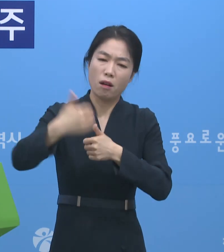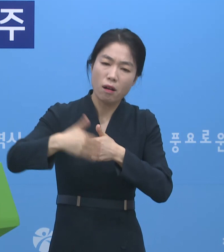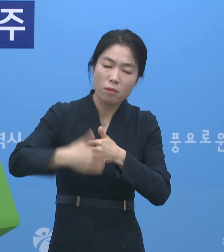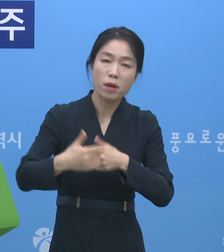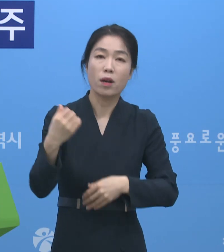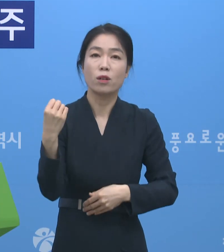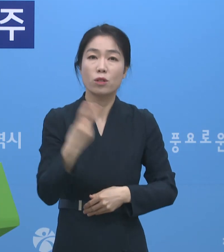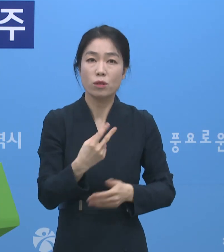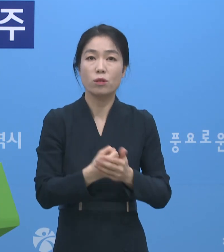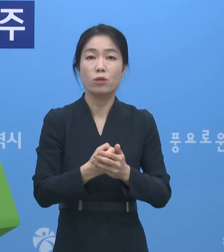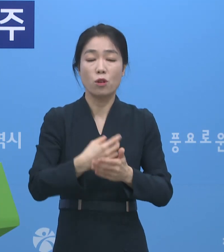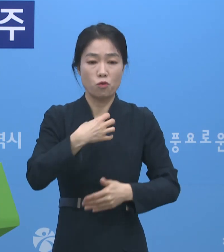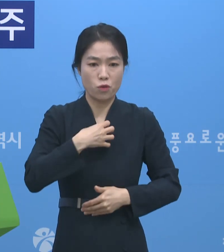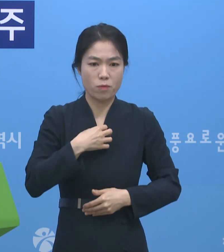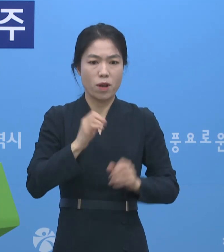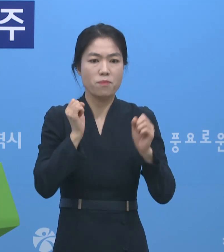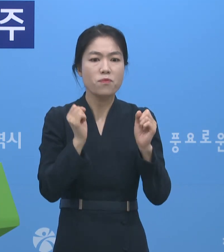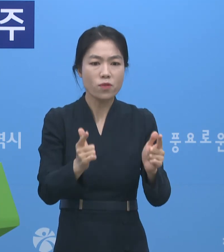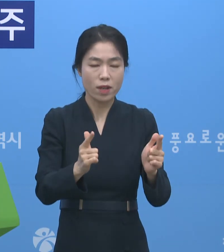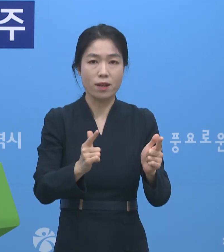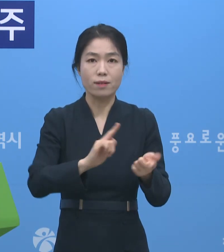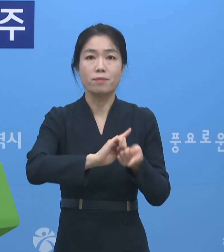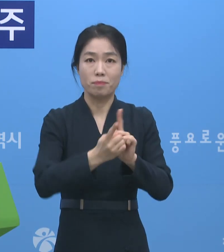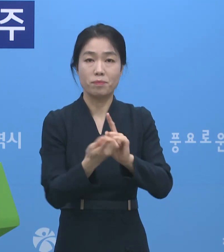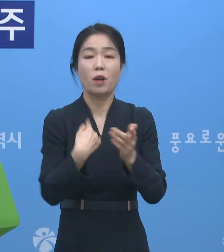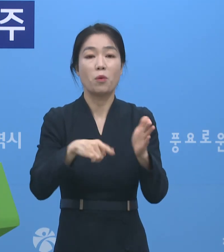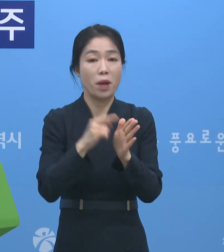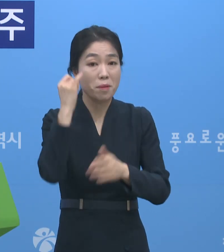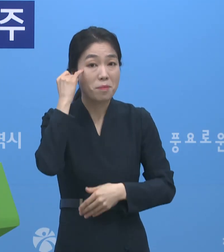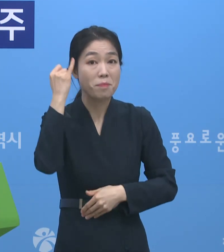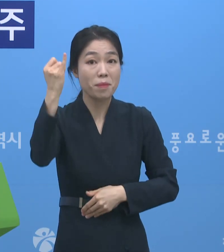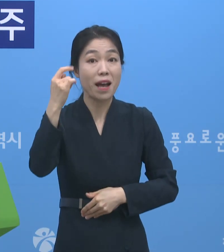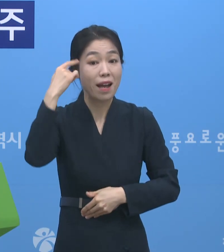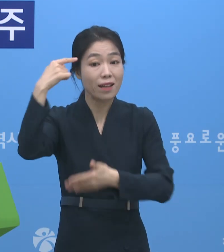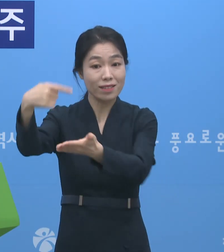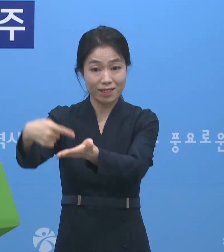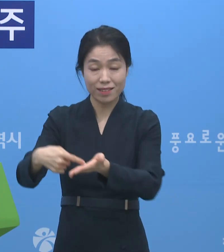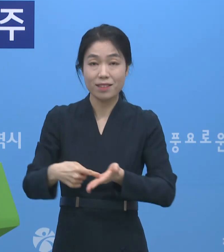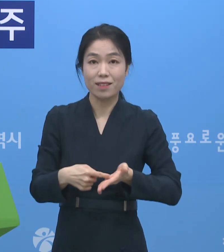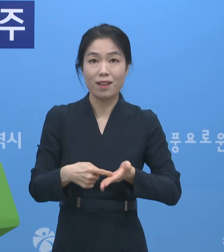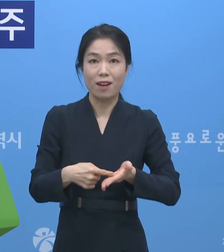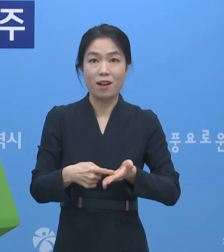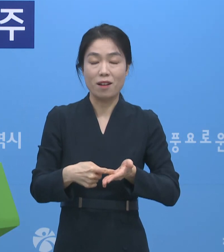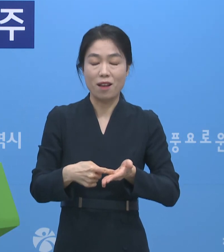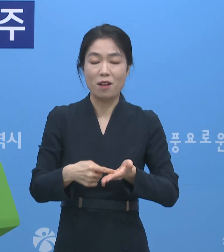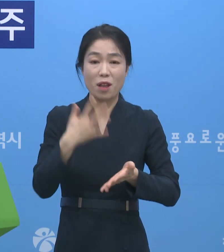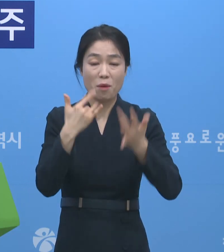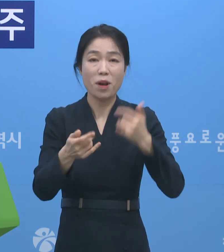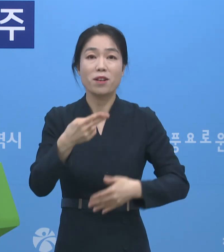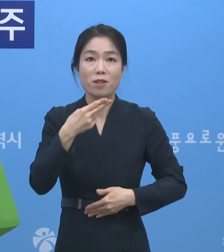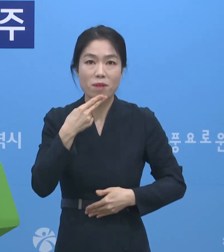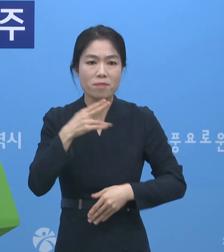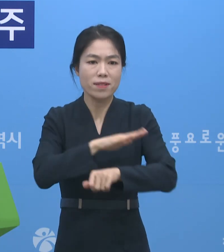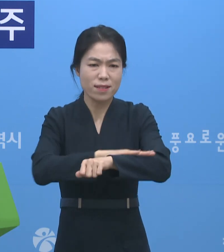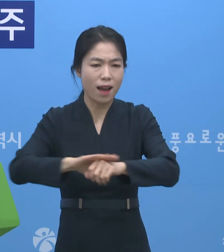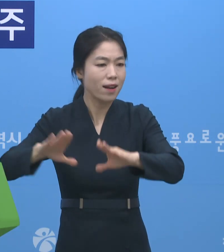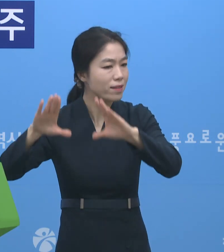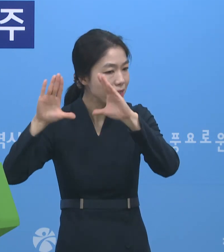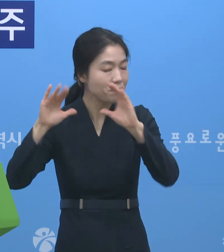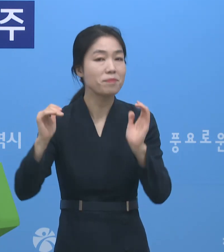하소연부터 위기를 기회로 만들기 위한 아이디어와 의견들까지 빠짐없이